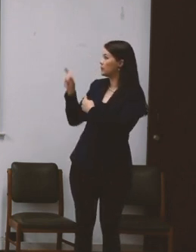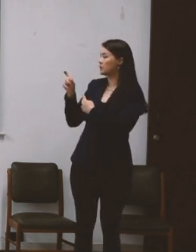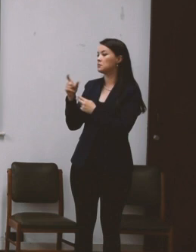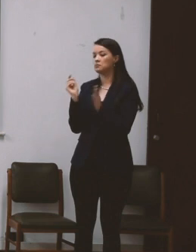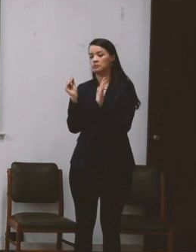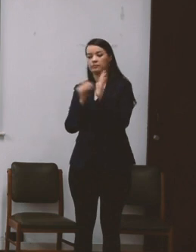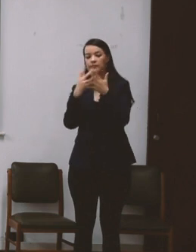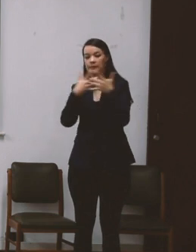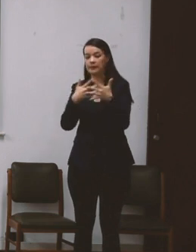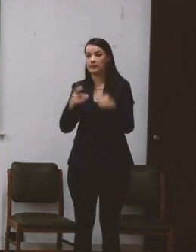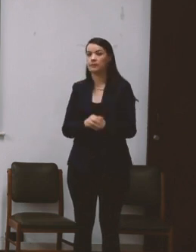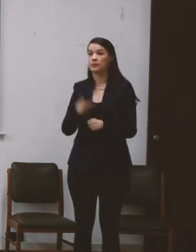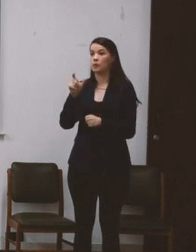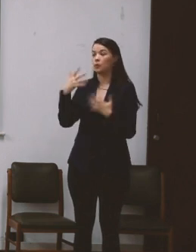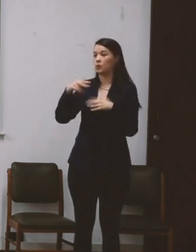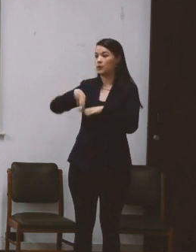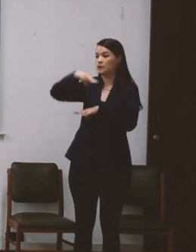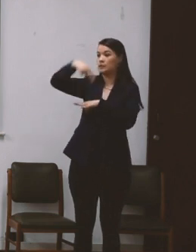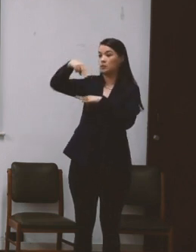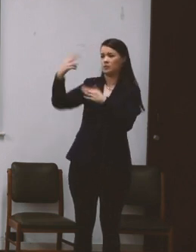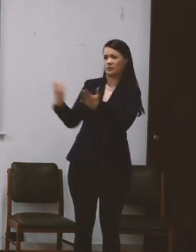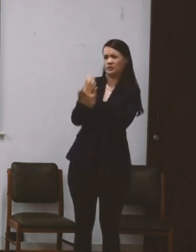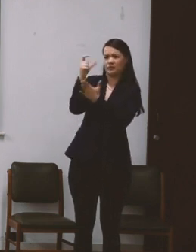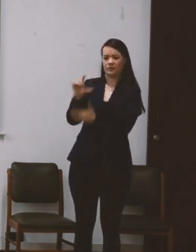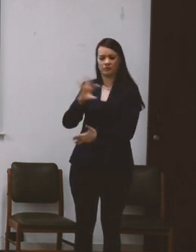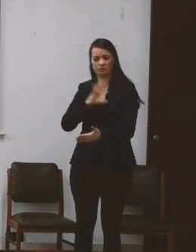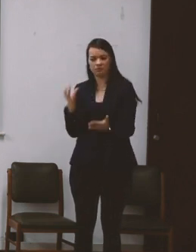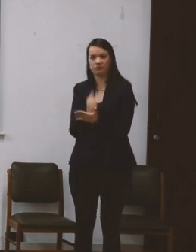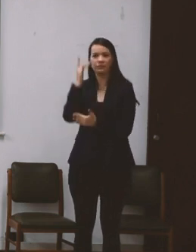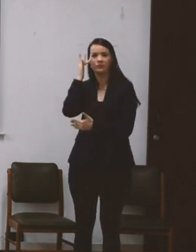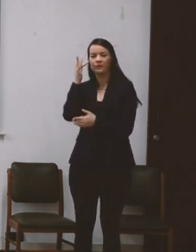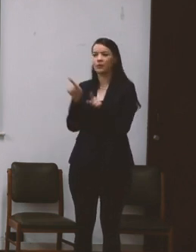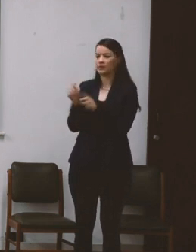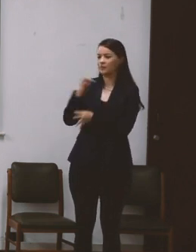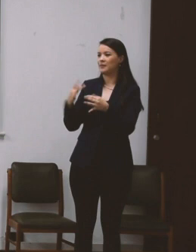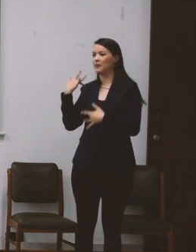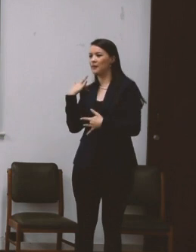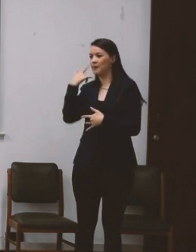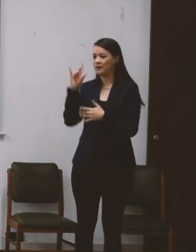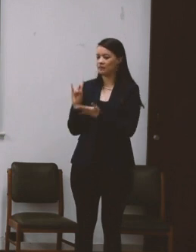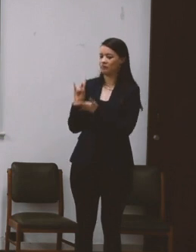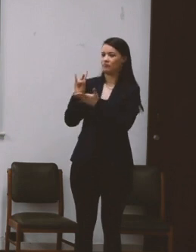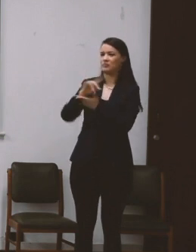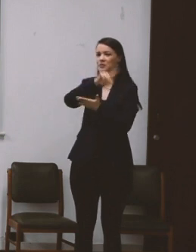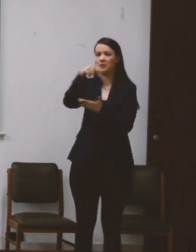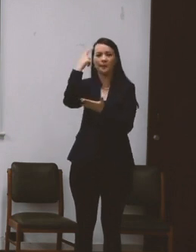suscribe: una campeona de gimnasia con síndrome de Down se convierte en modelo y rompe todos los